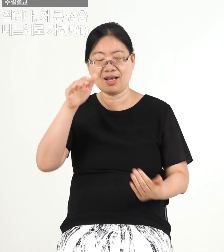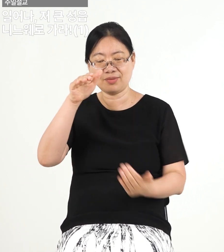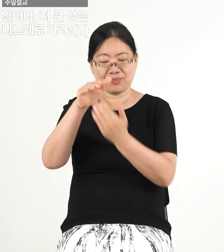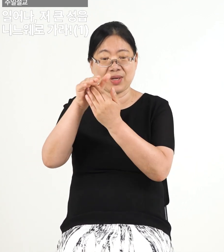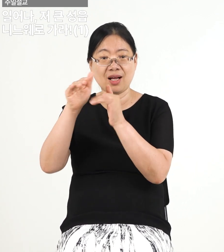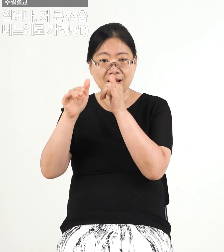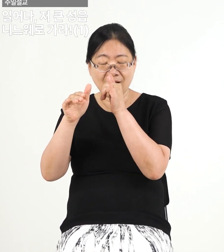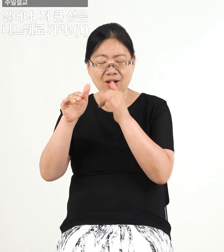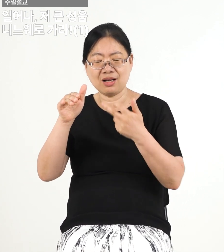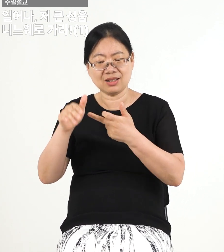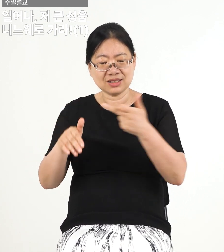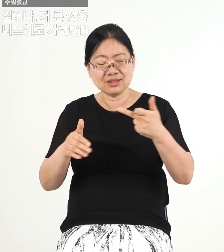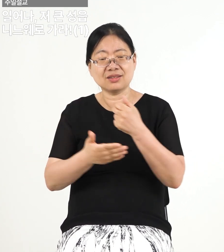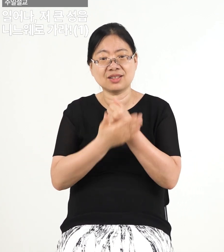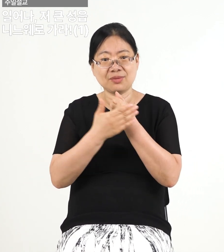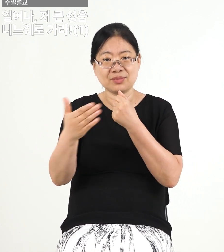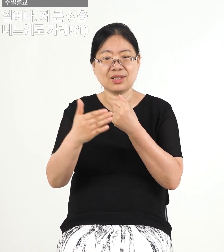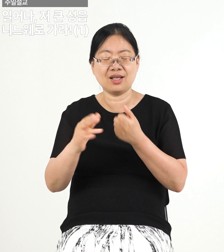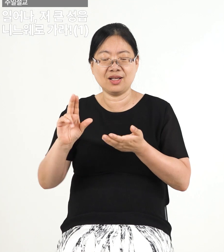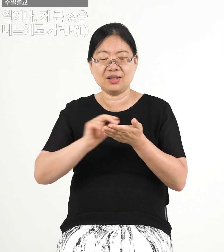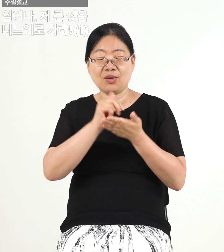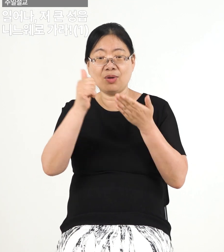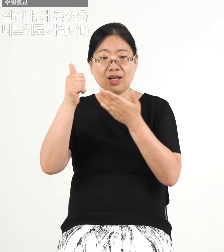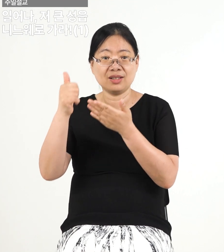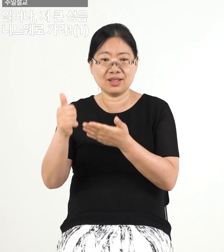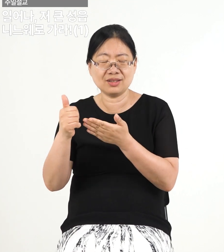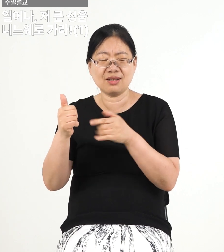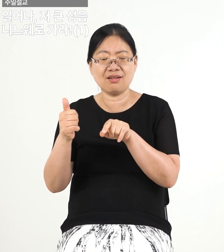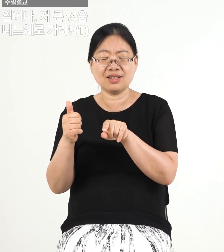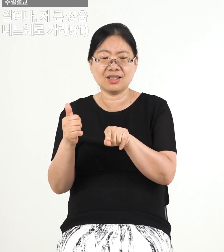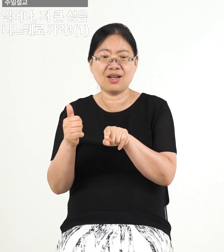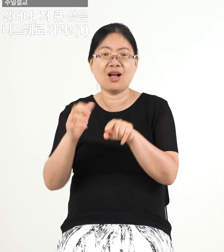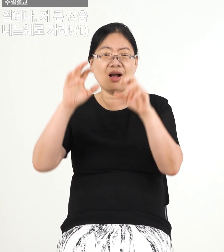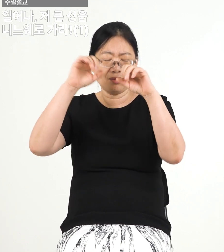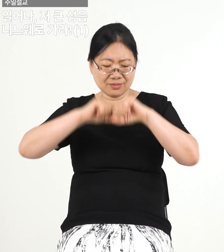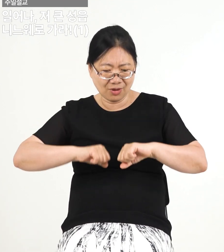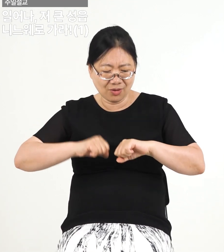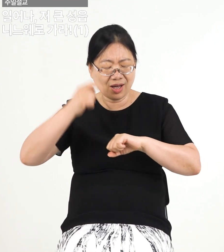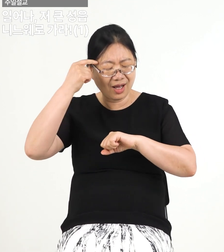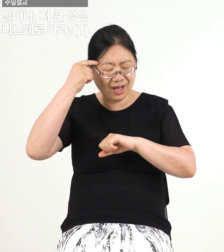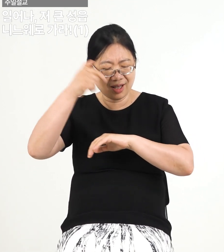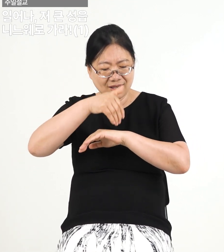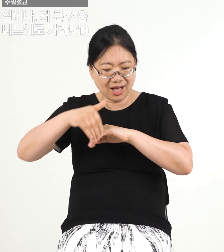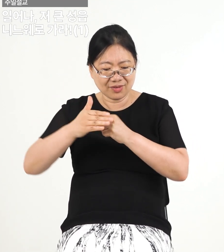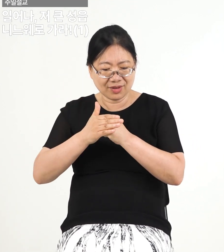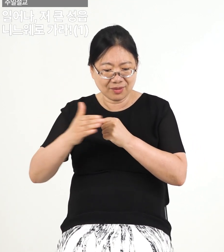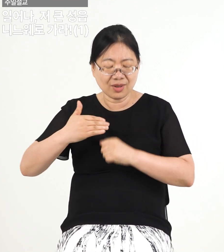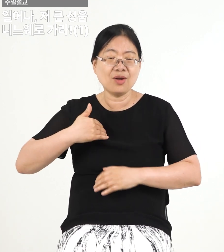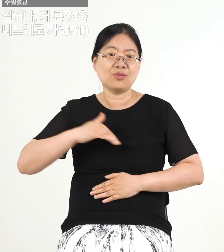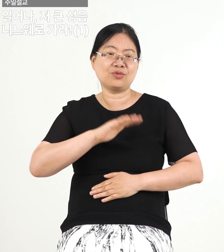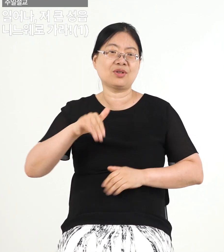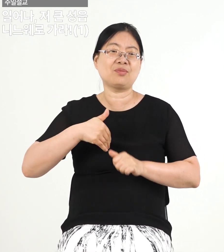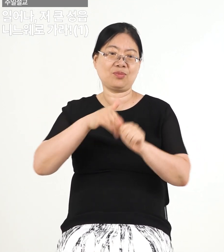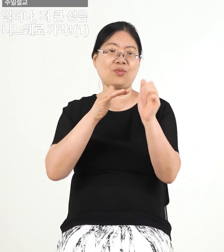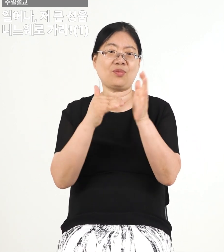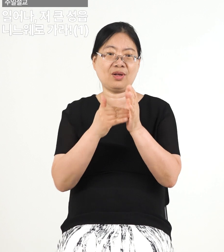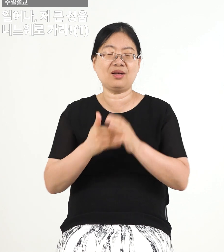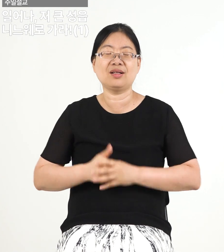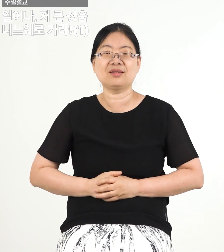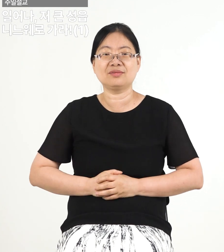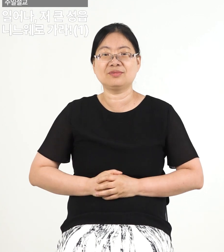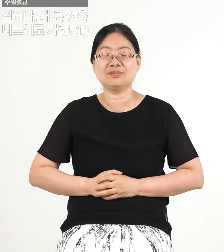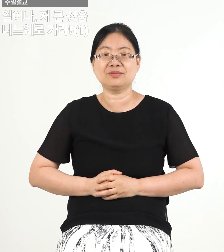상달됐어요. 크므로 여호와께서 이것을 멸하시려고 우리를 보내셨다라고 돼